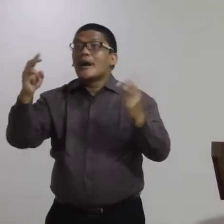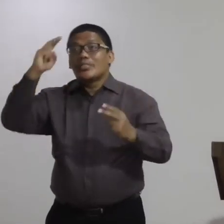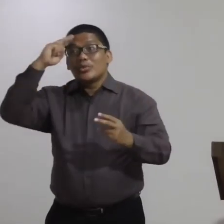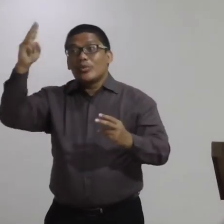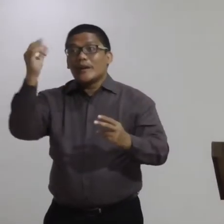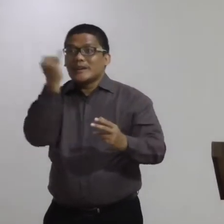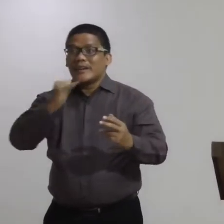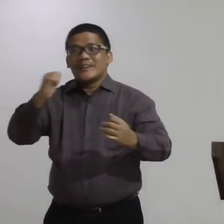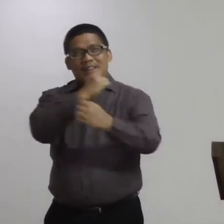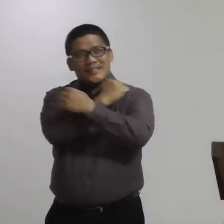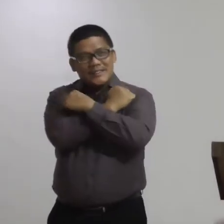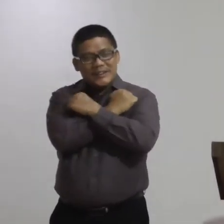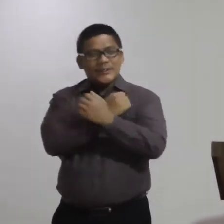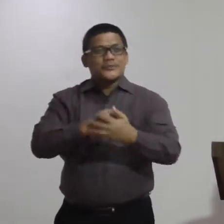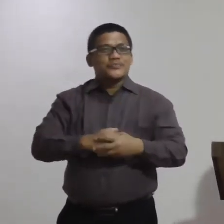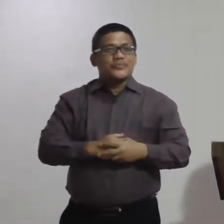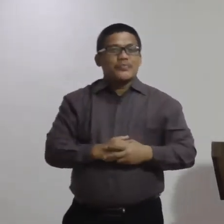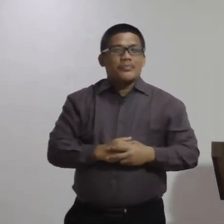dikasihi.